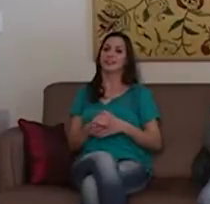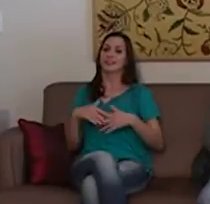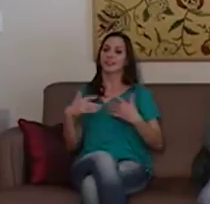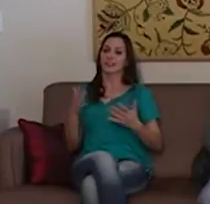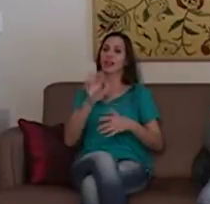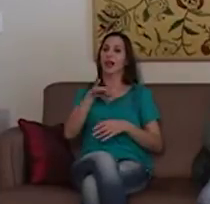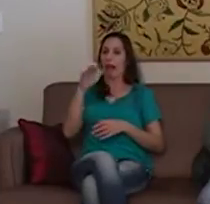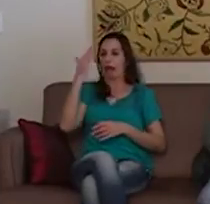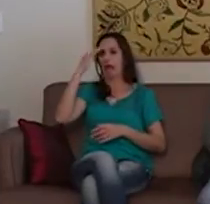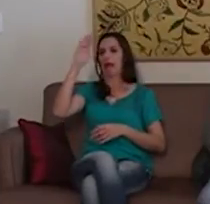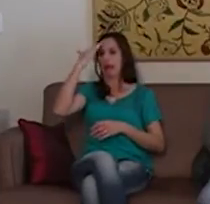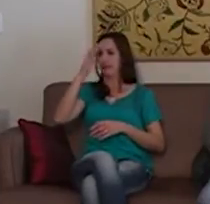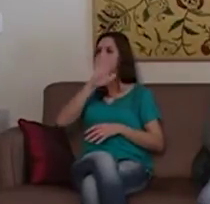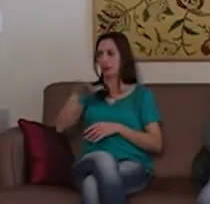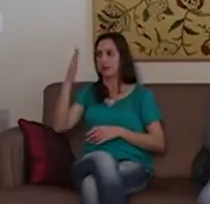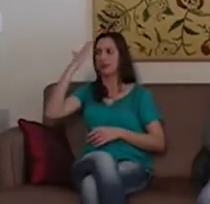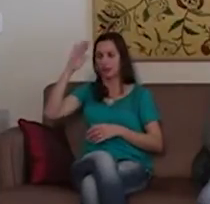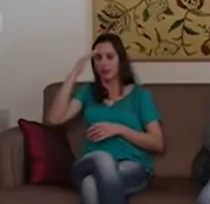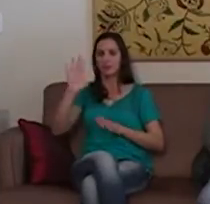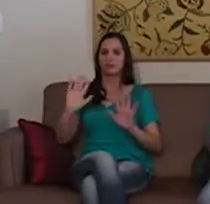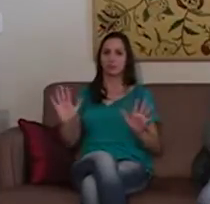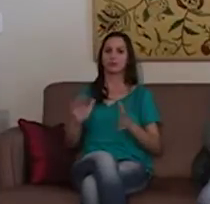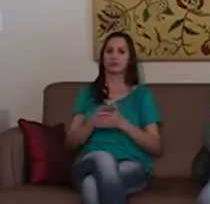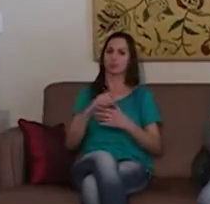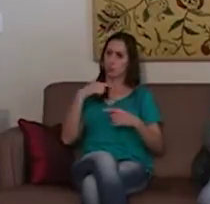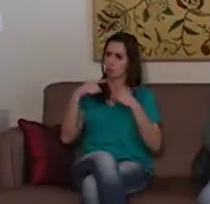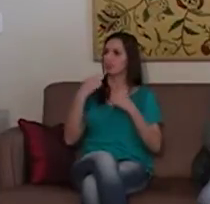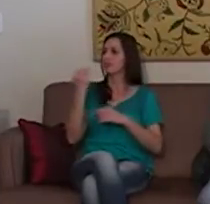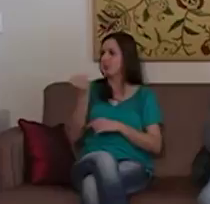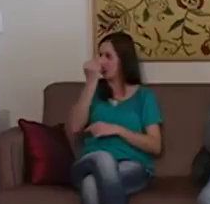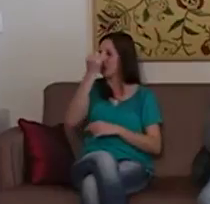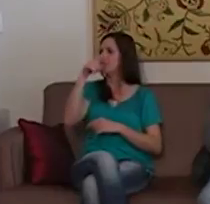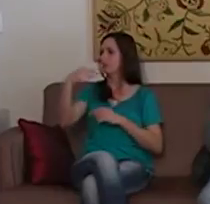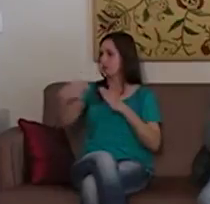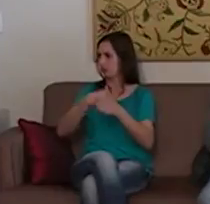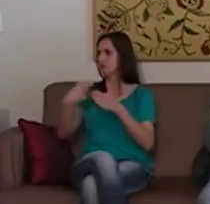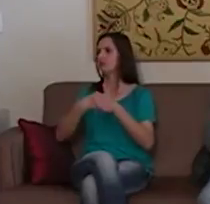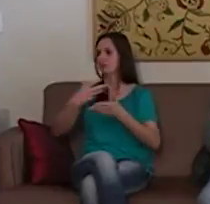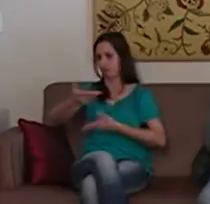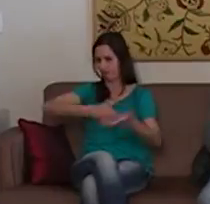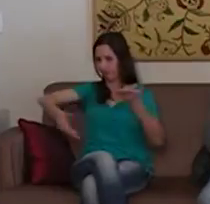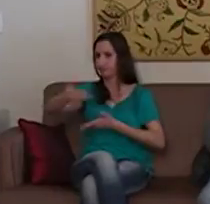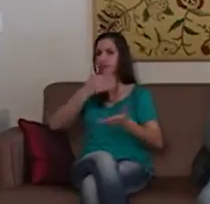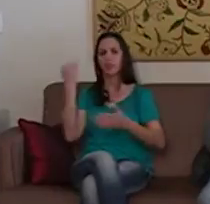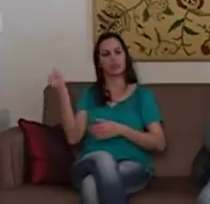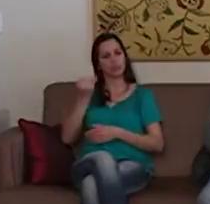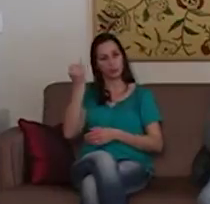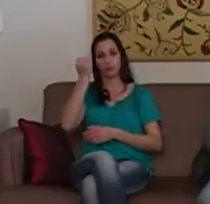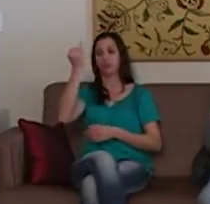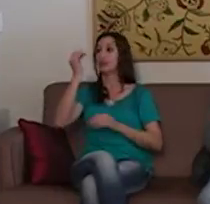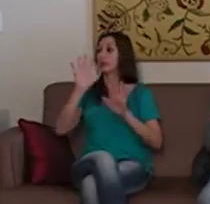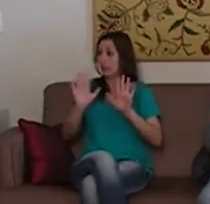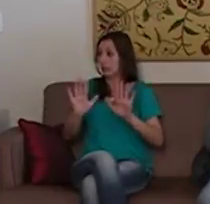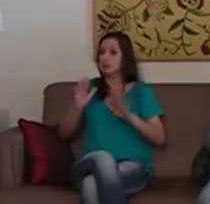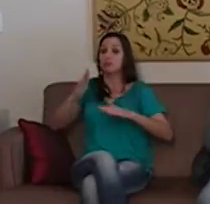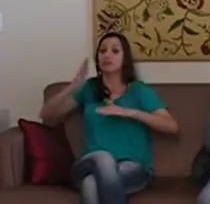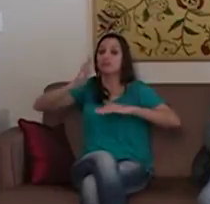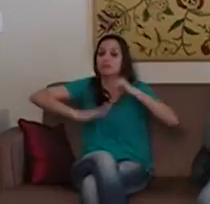Aí quando eu explico, os alunos compreendem, e é muito importante que eles tenham essa relação diretamente comigo.